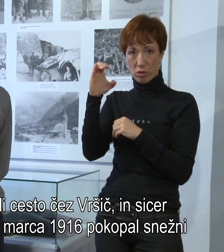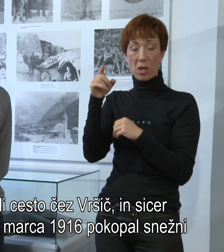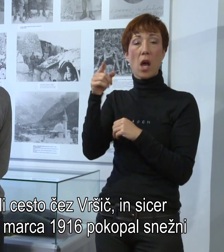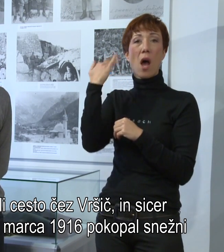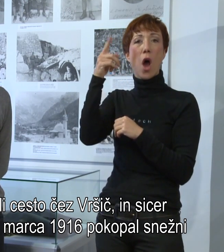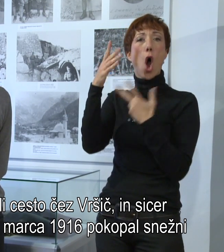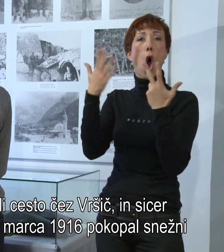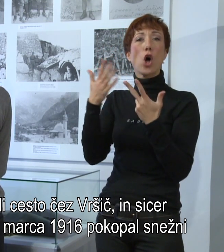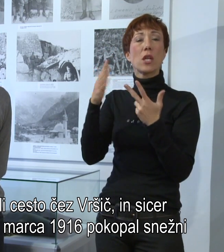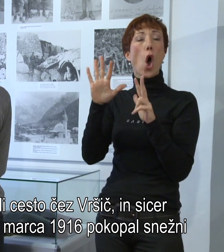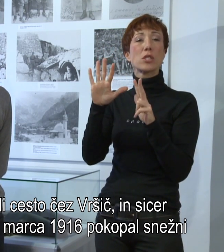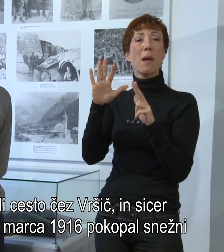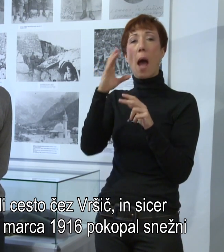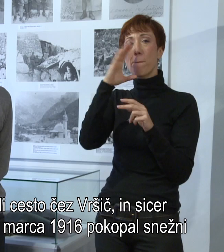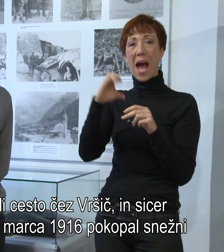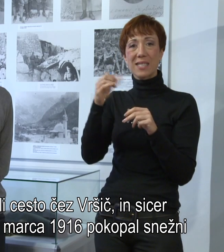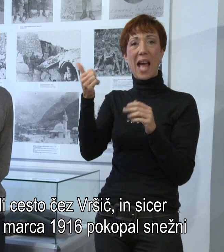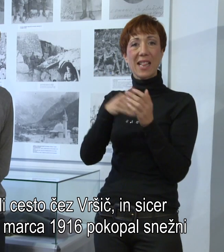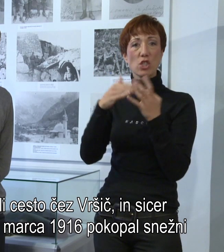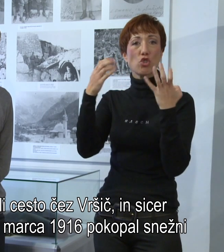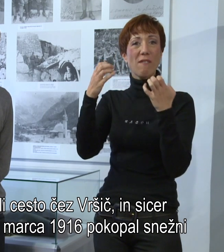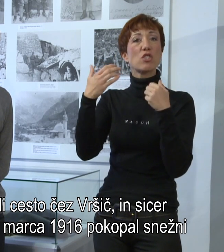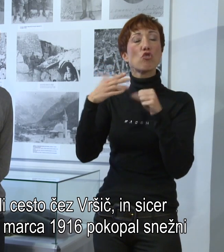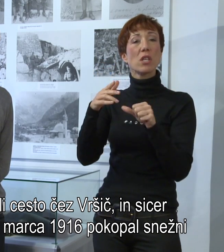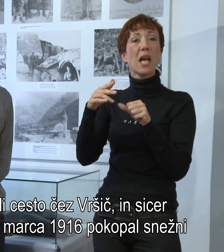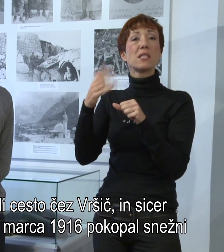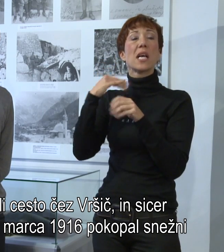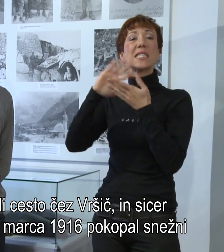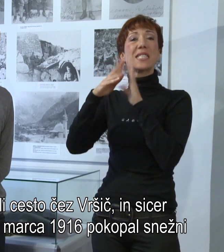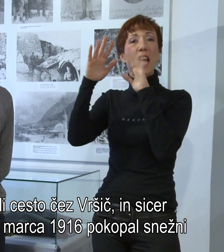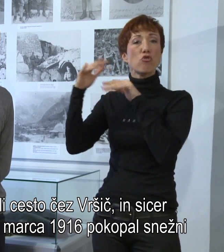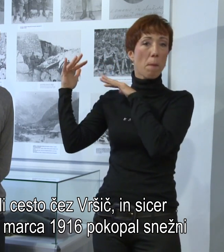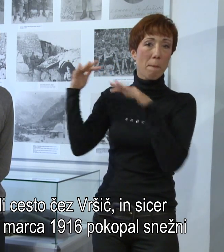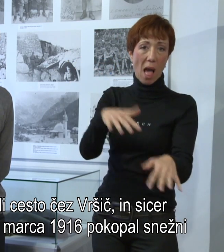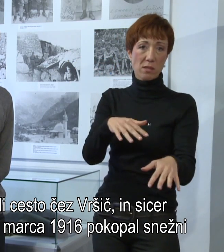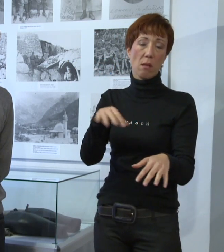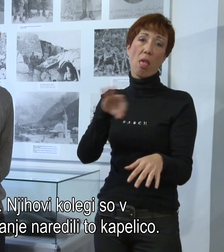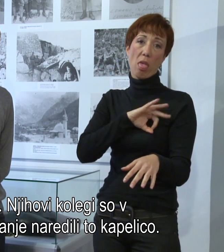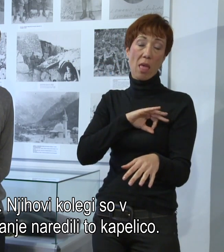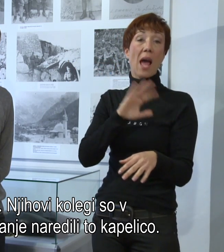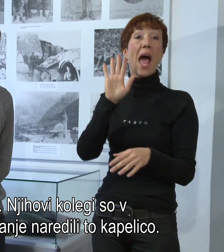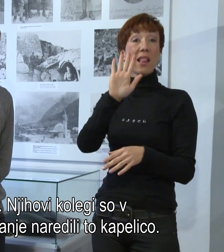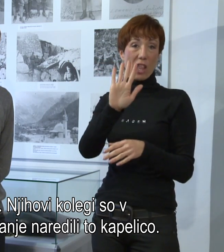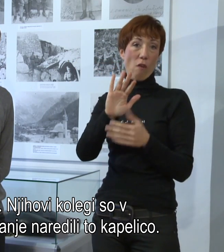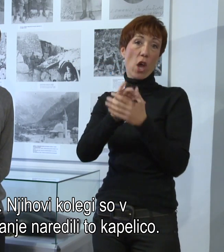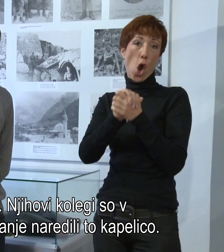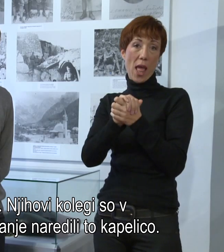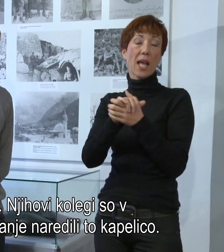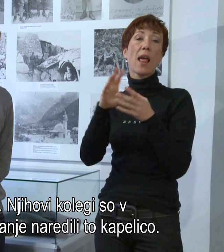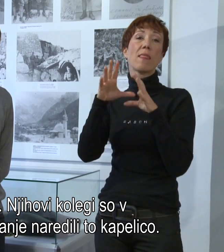leta 1916 pokopal Snežni plaz in njihovi kolegi so jim naredili kot spomin to